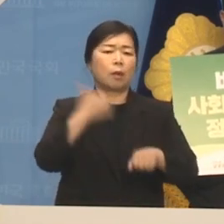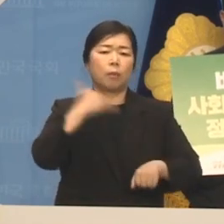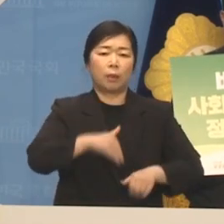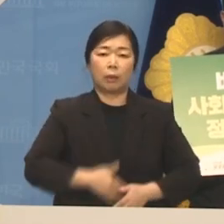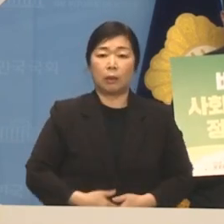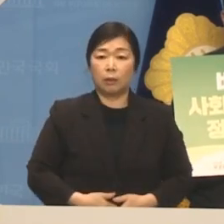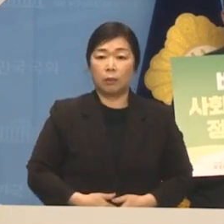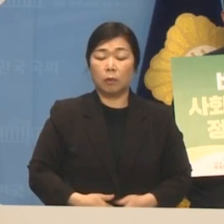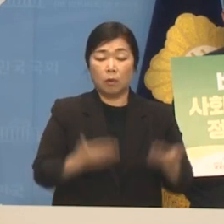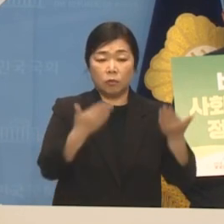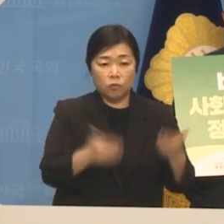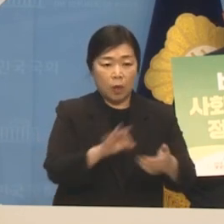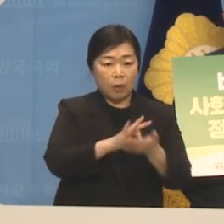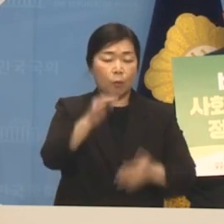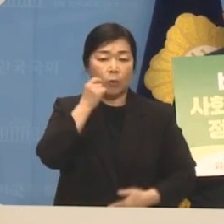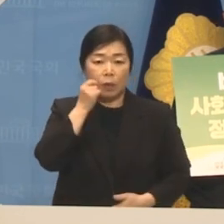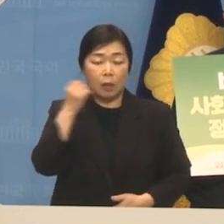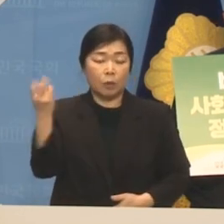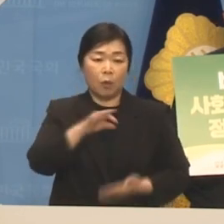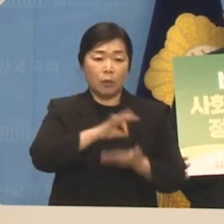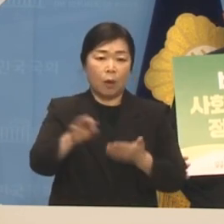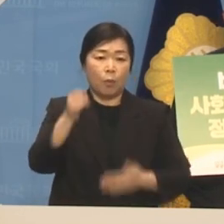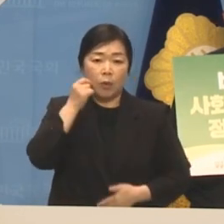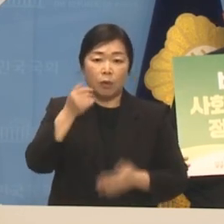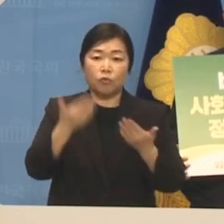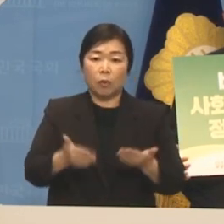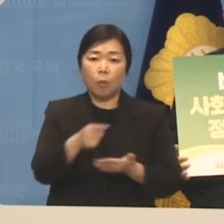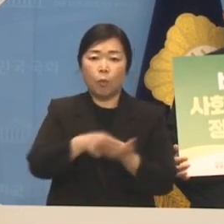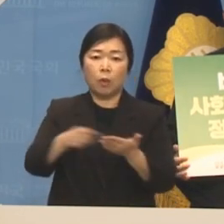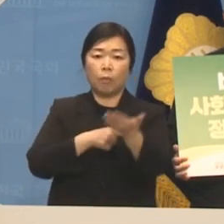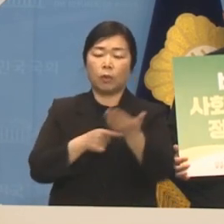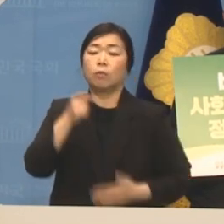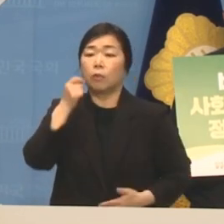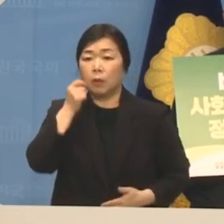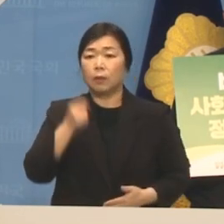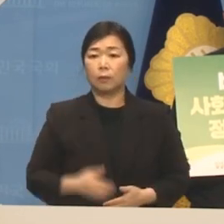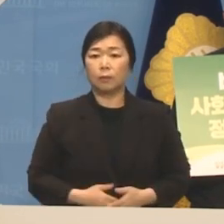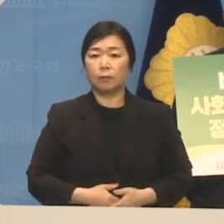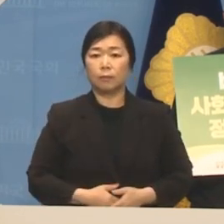제대로 사용하지도 못하고 사용하지 못한 휴가를 보상받지도 못하고 있습니다.